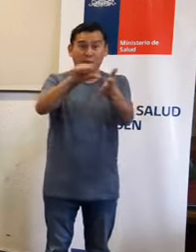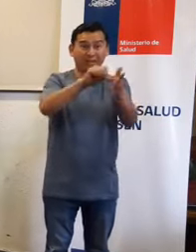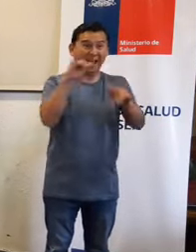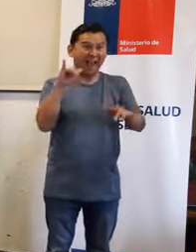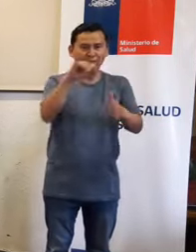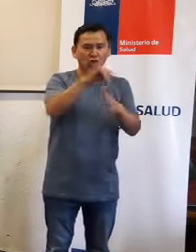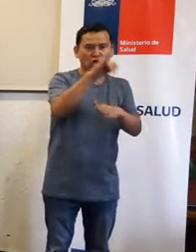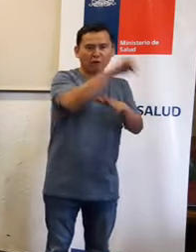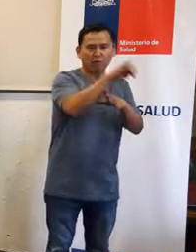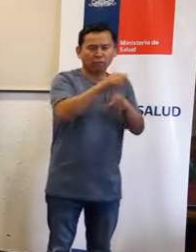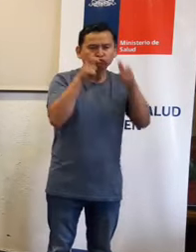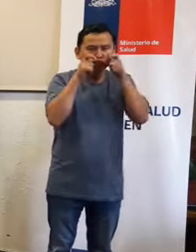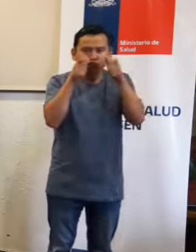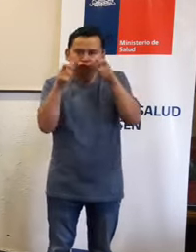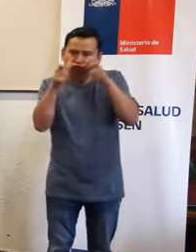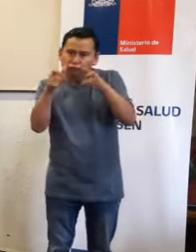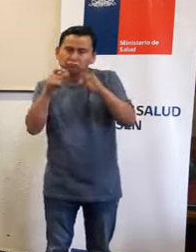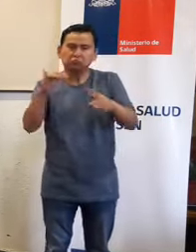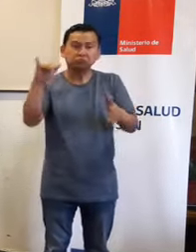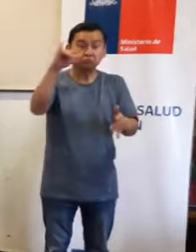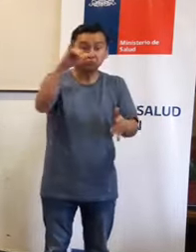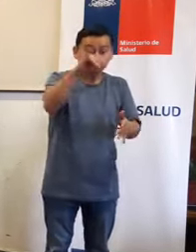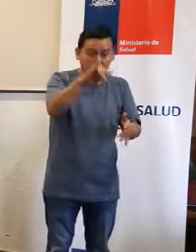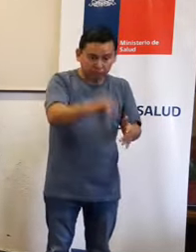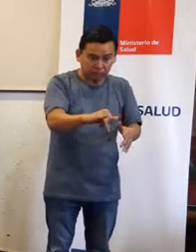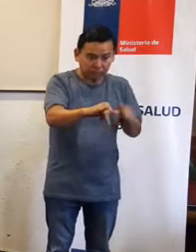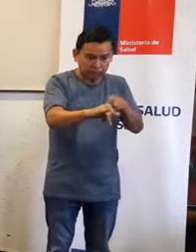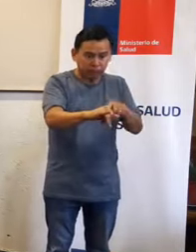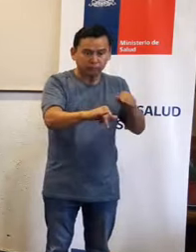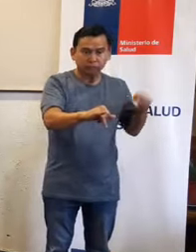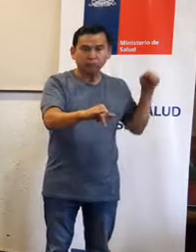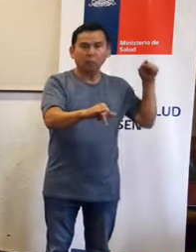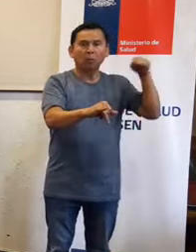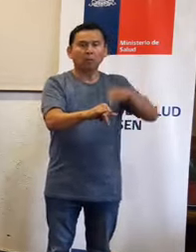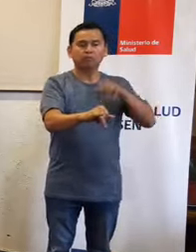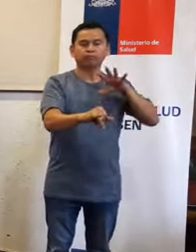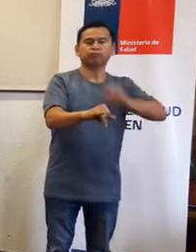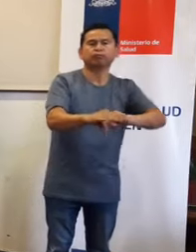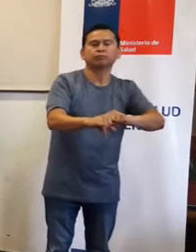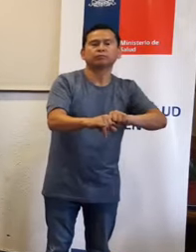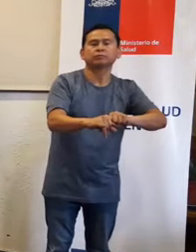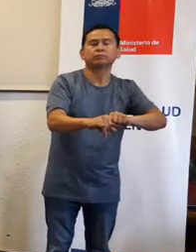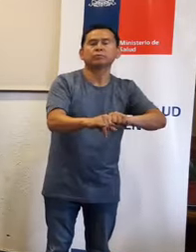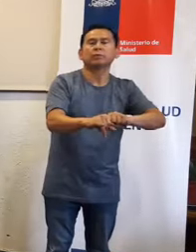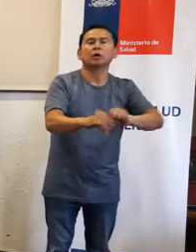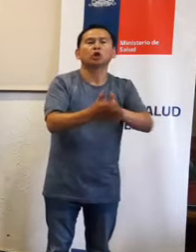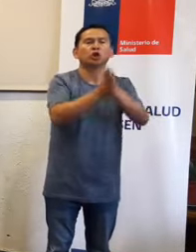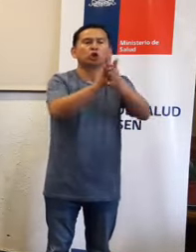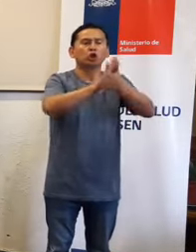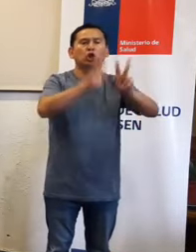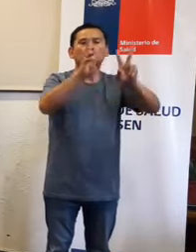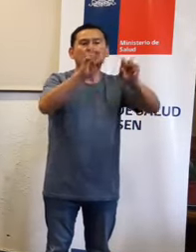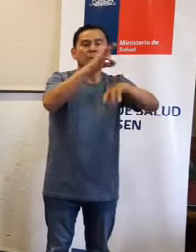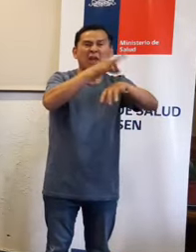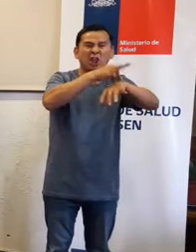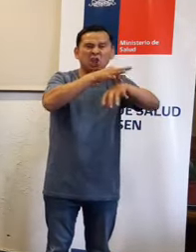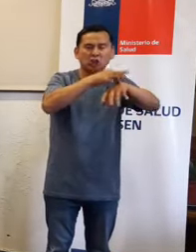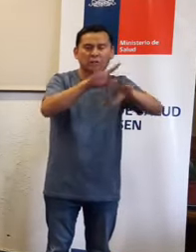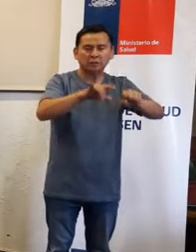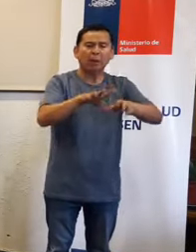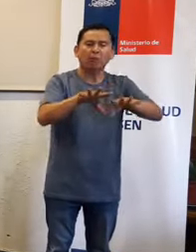aéreas donde los aviones tienen que hacer escala cuando los proveedores distribuyen sus productos y todo lo que es producto médico está siendo